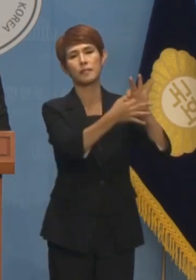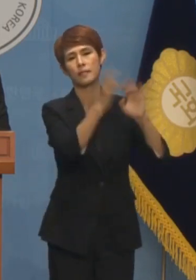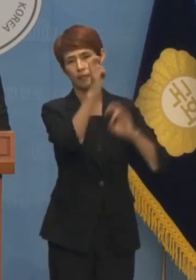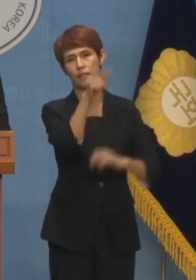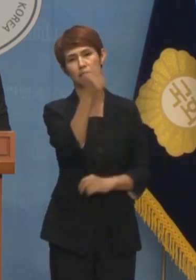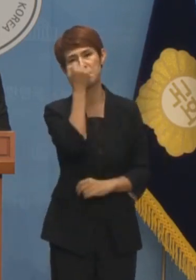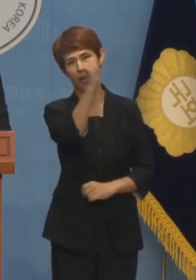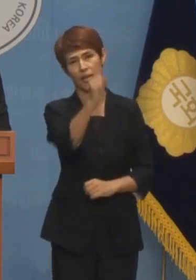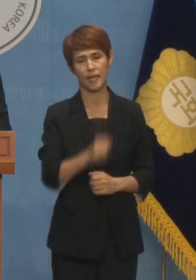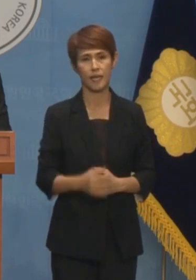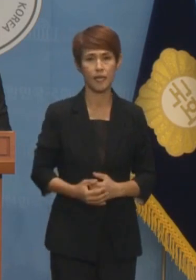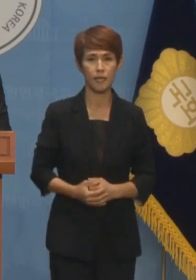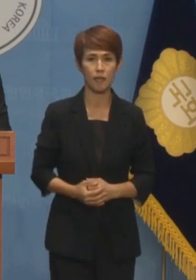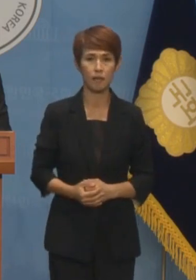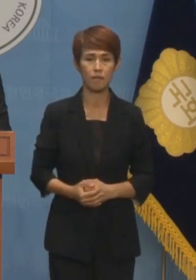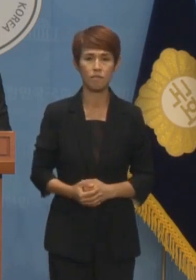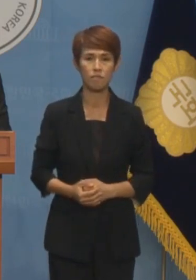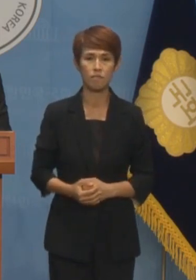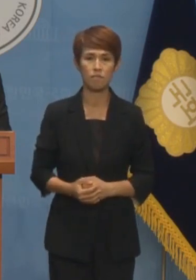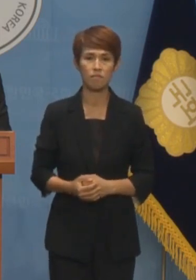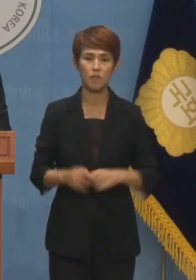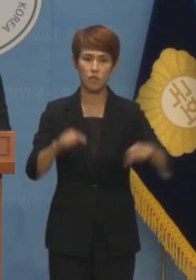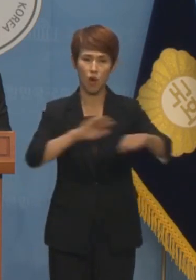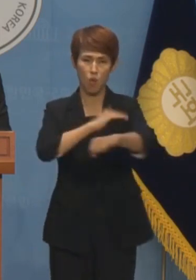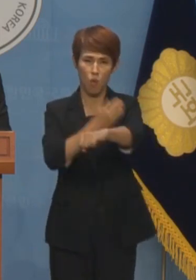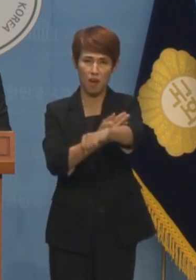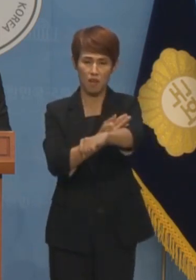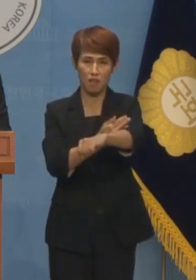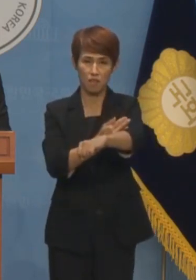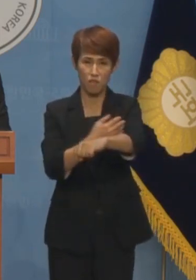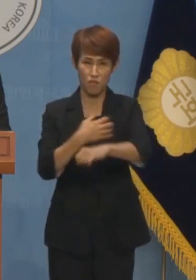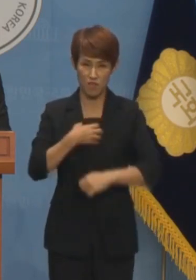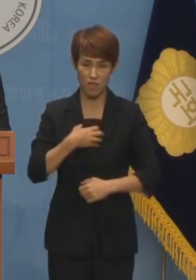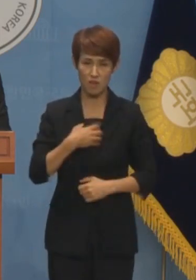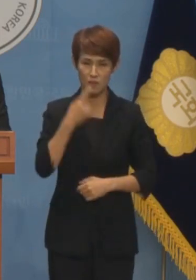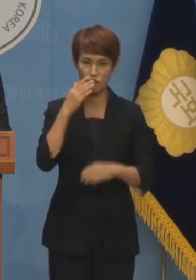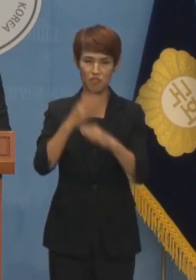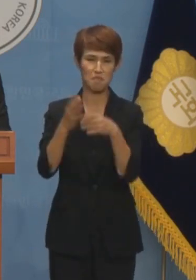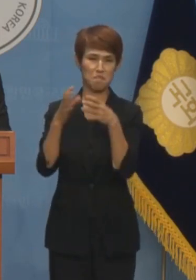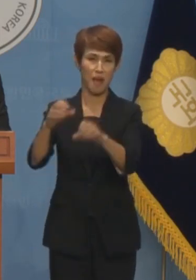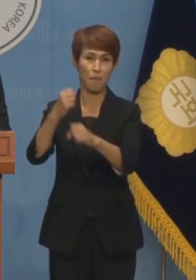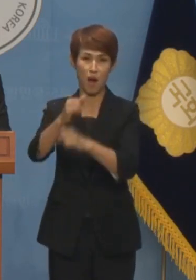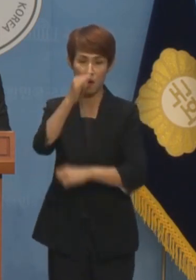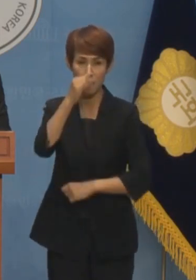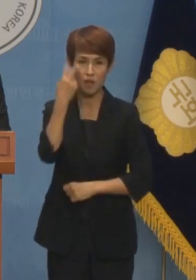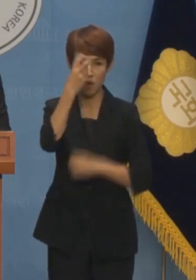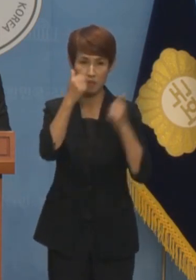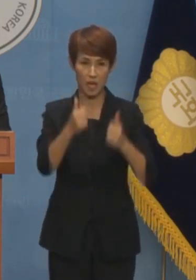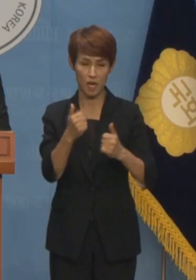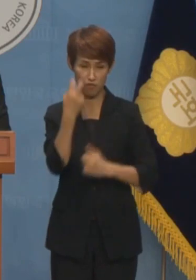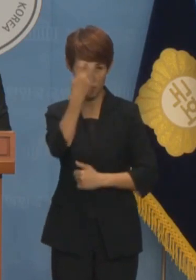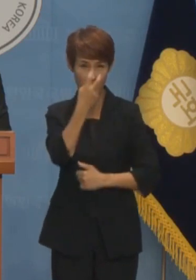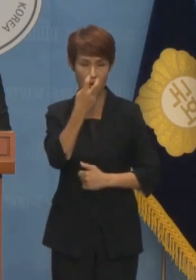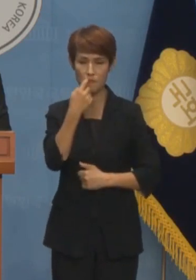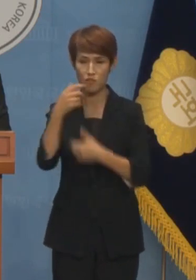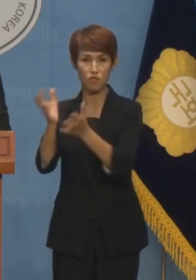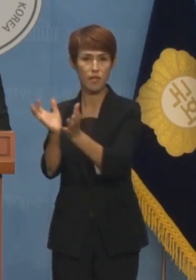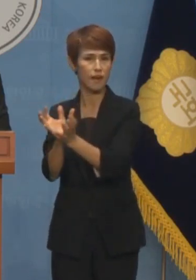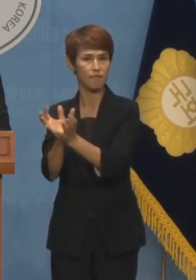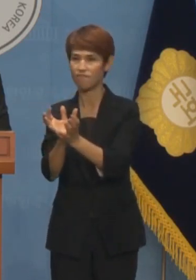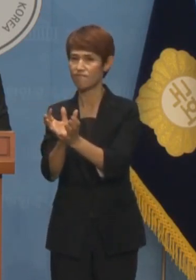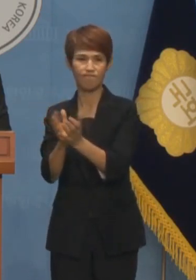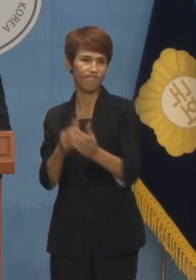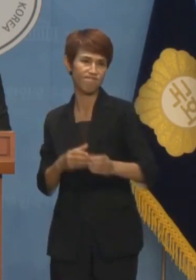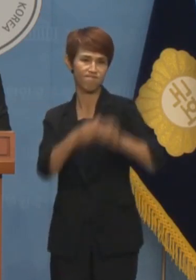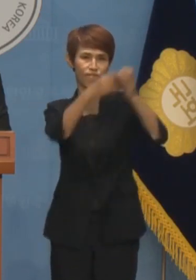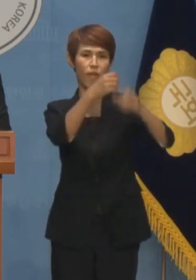없습니다. 정권의 위기를 민주주의 파괴로 벌충하려는 검찰의 조작 수사에 더불어민주당은 단호하게